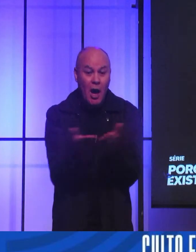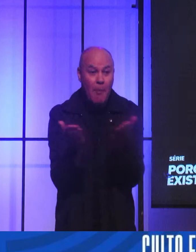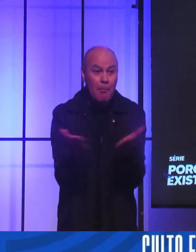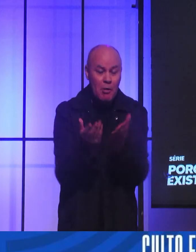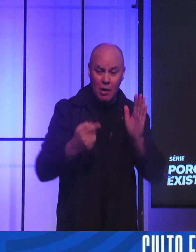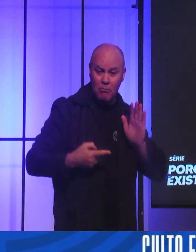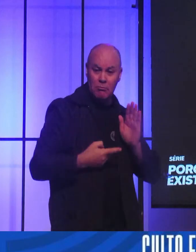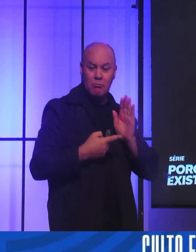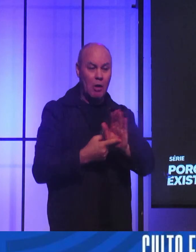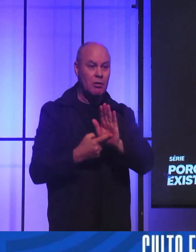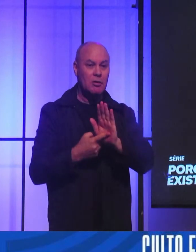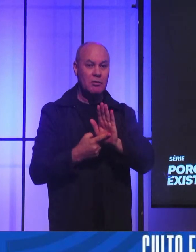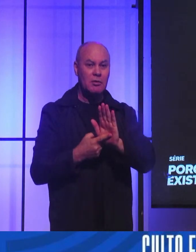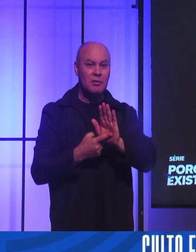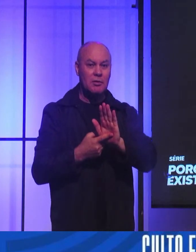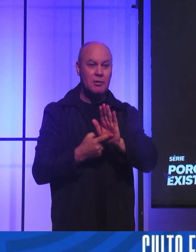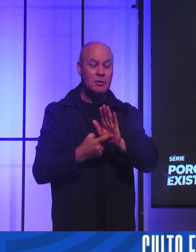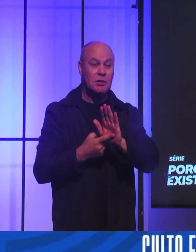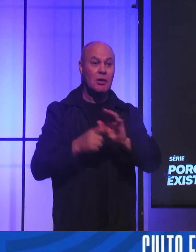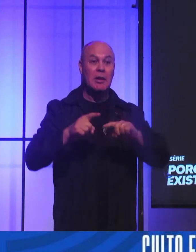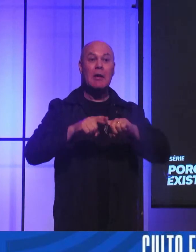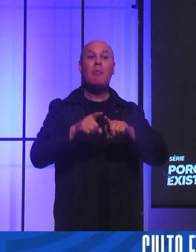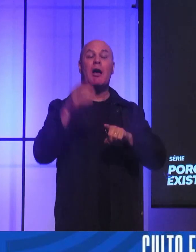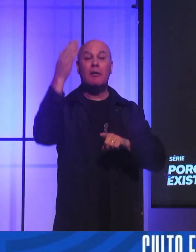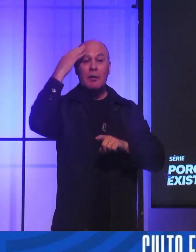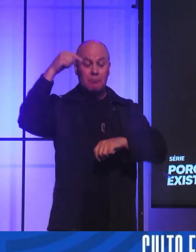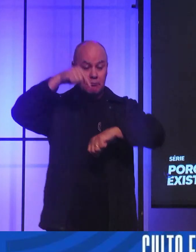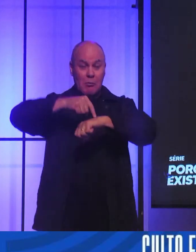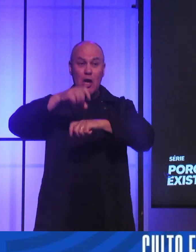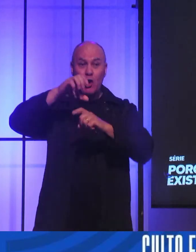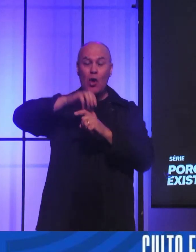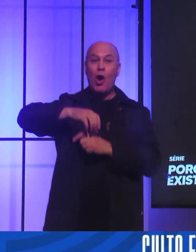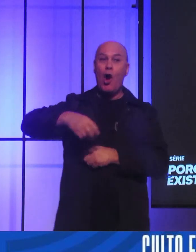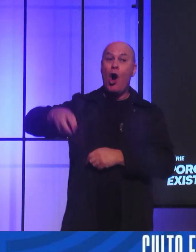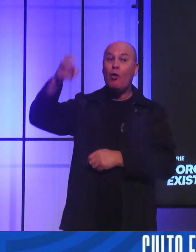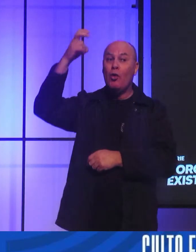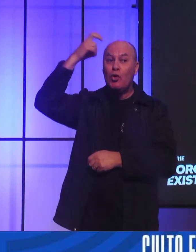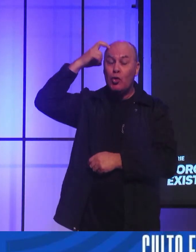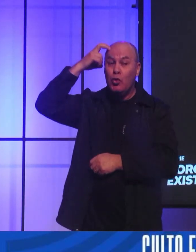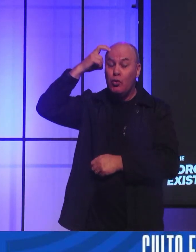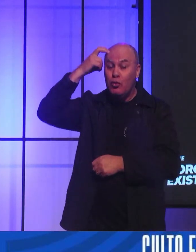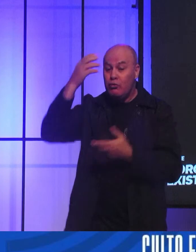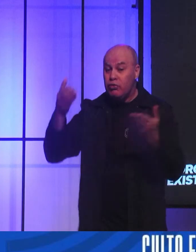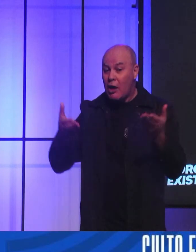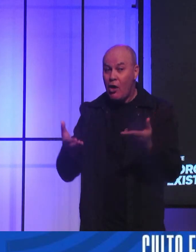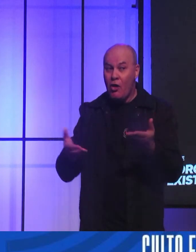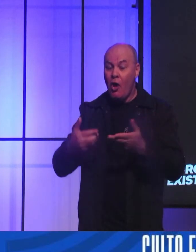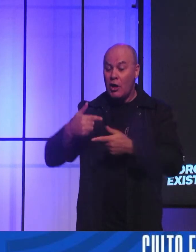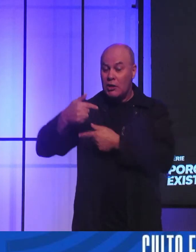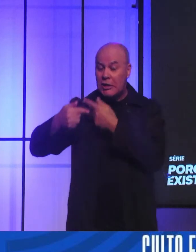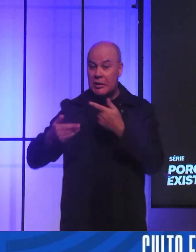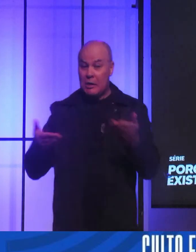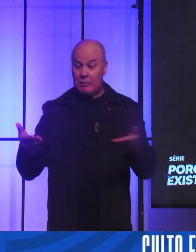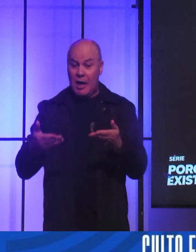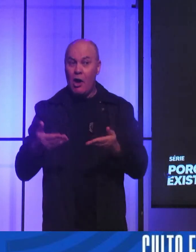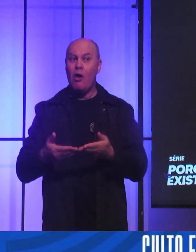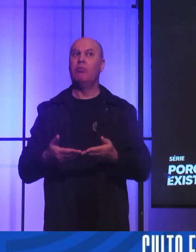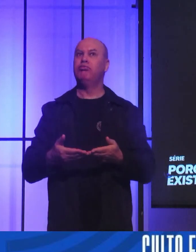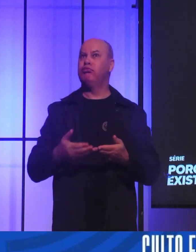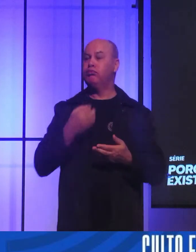arcaico, antiga, obsoleta. Pode perceber que normalmente, quando a